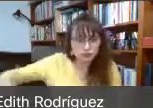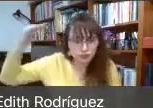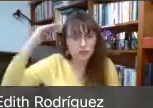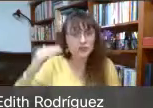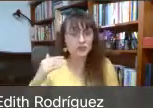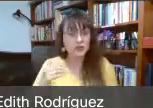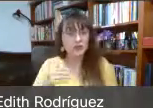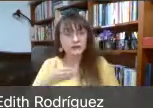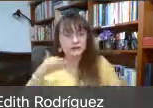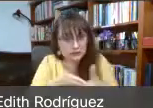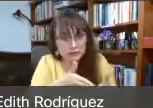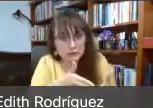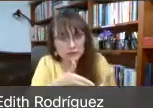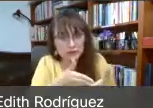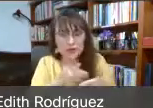vida.